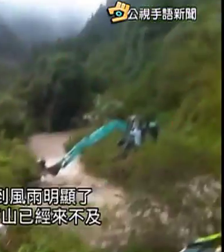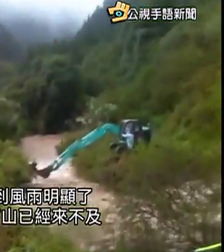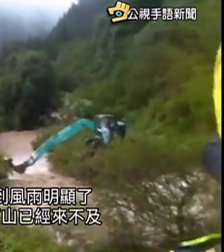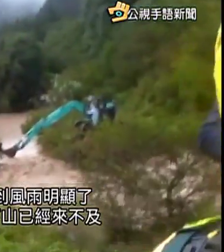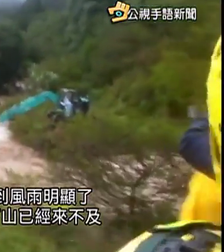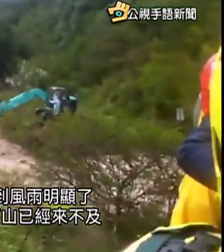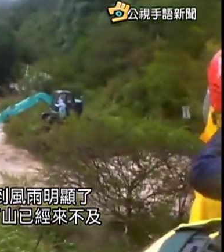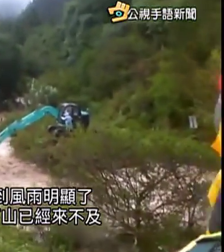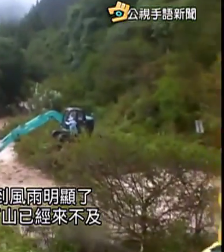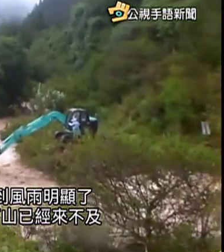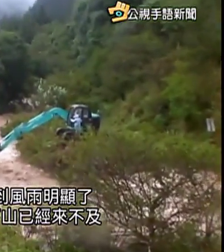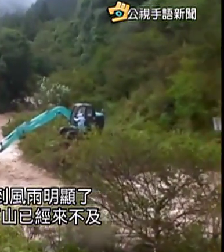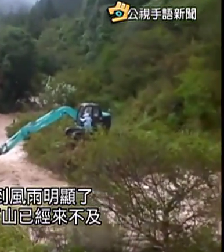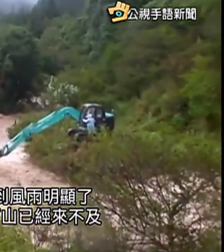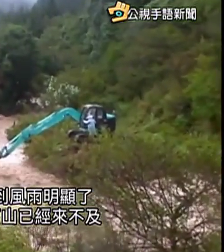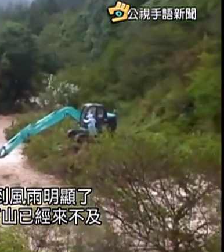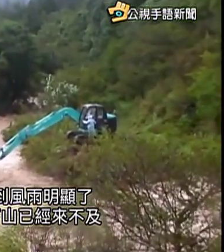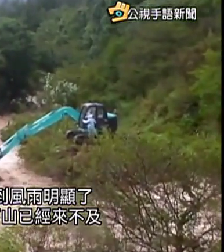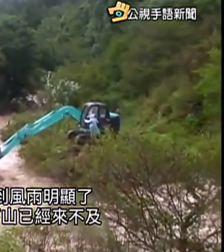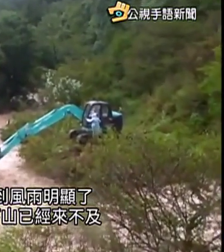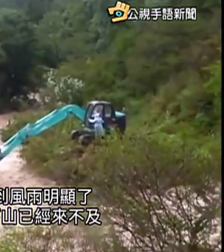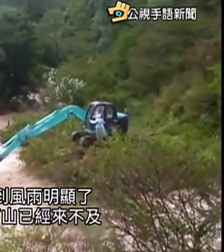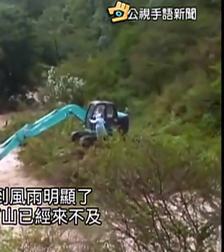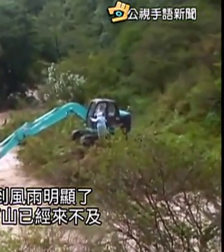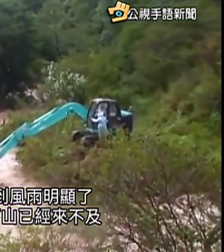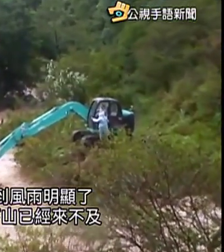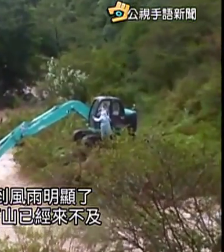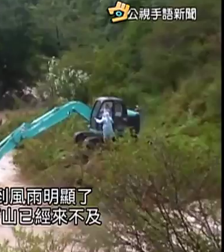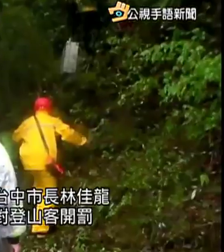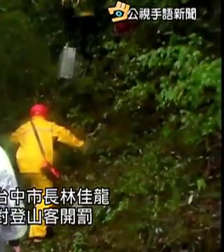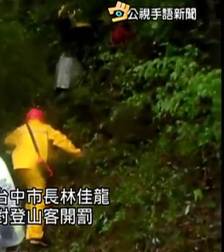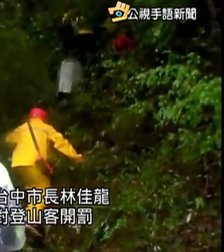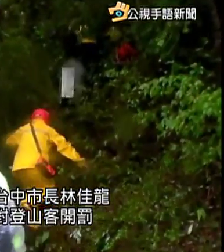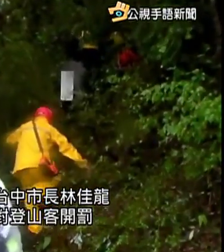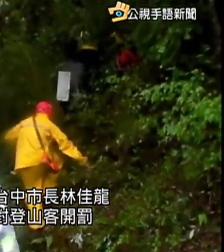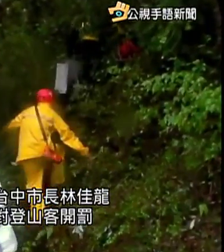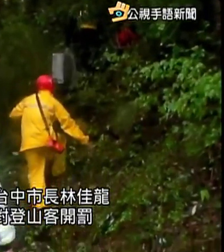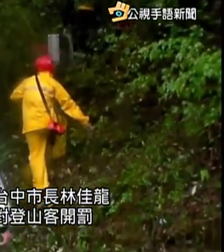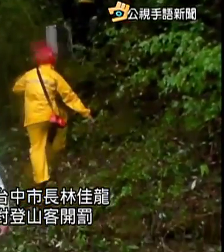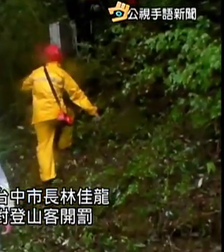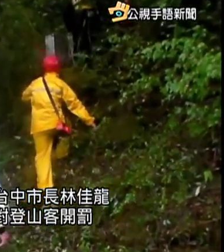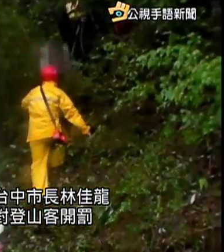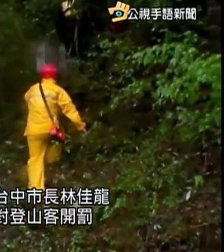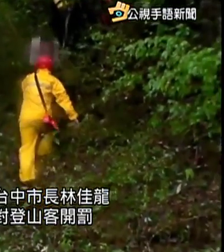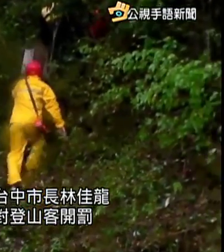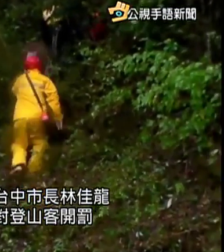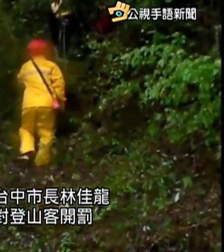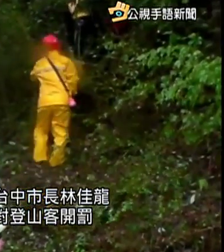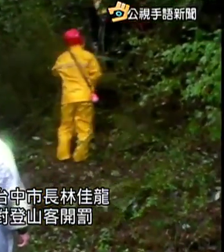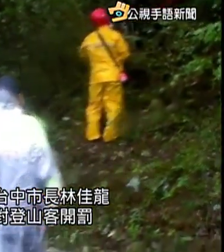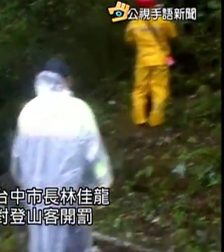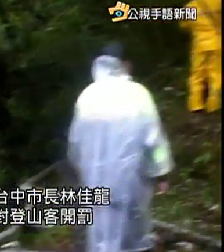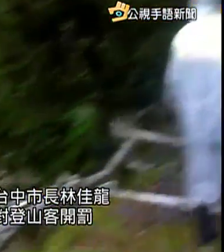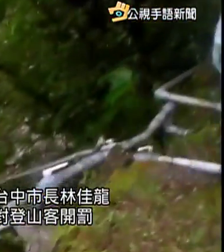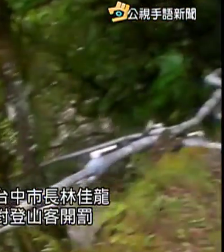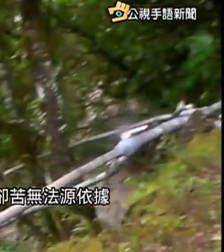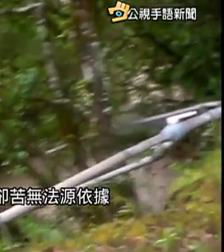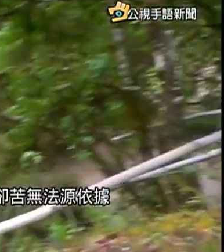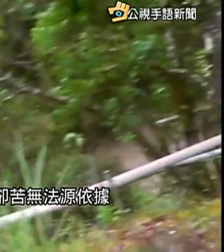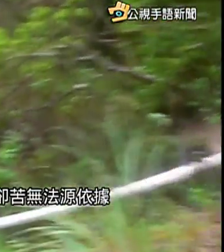风雨明显了，要下山已经来不及。现在台中市长林佳龙想对登山客开罚，无奈却苦无法